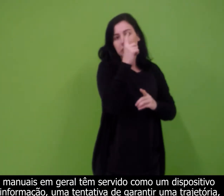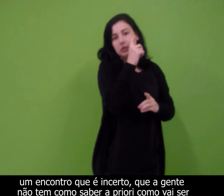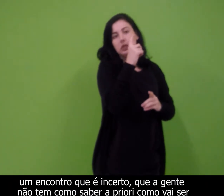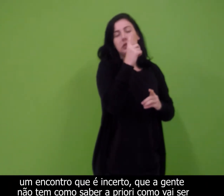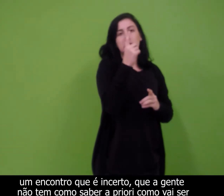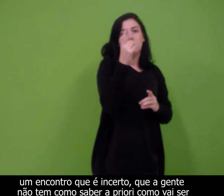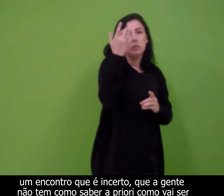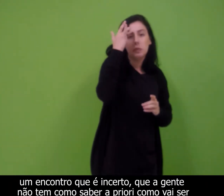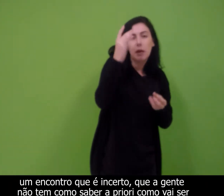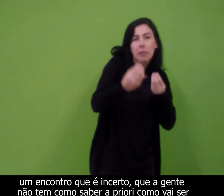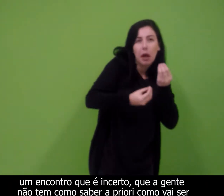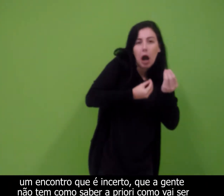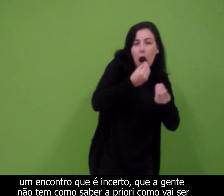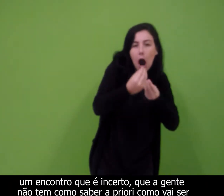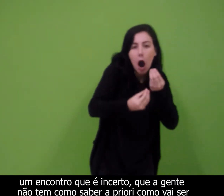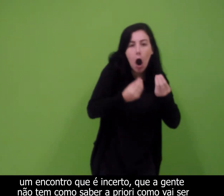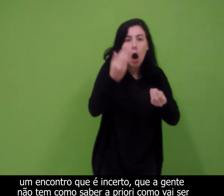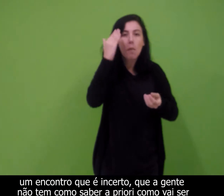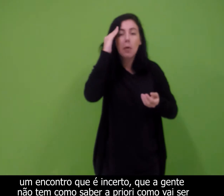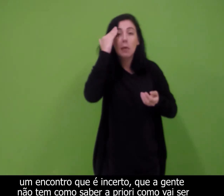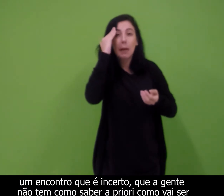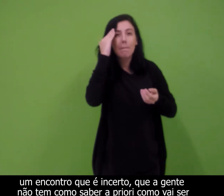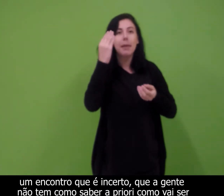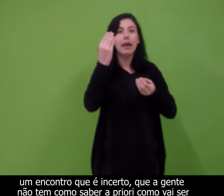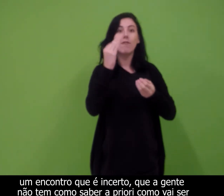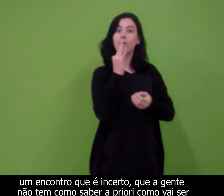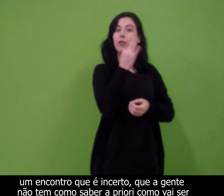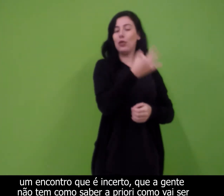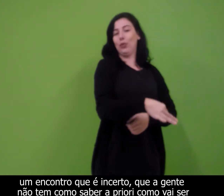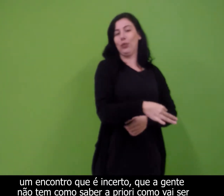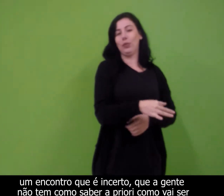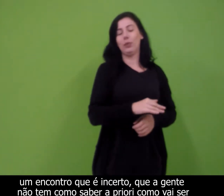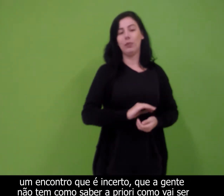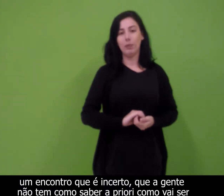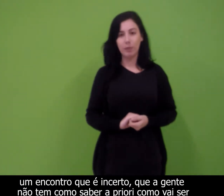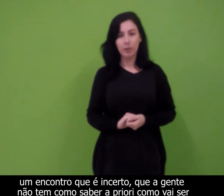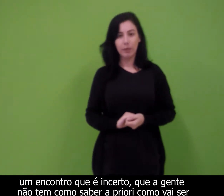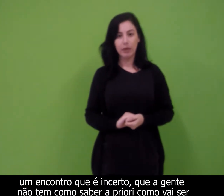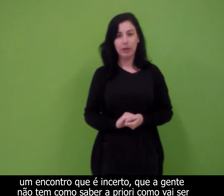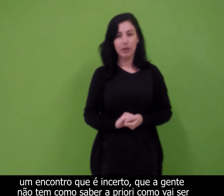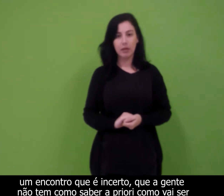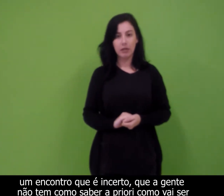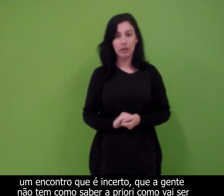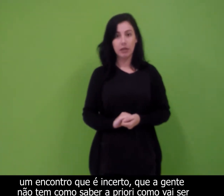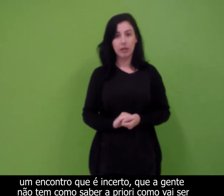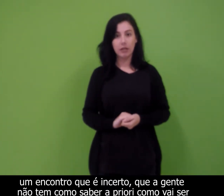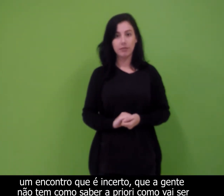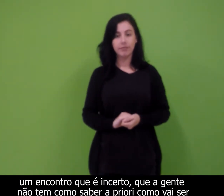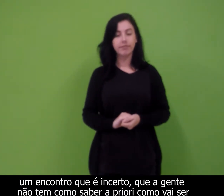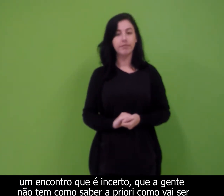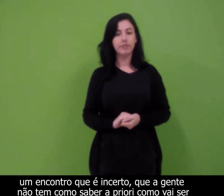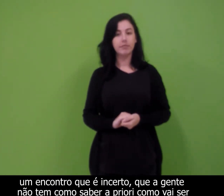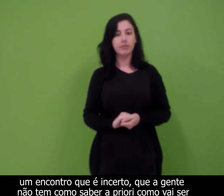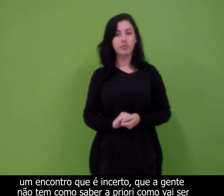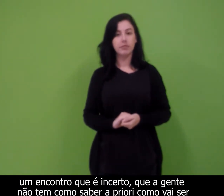um encontro que é incerto, que a gente não tem como saber, a priori, como vai